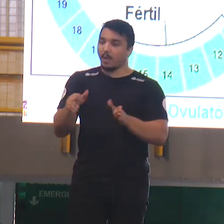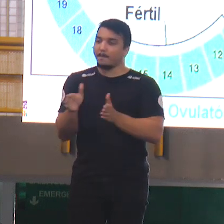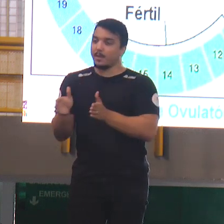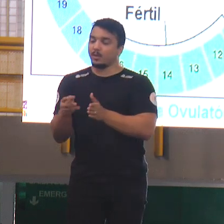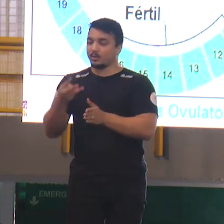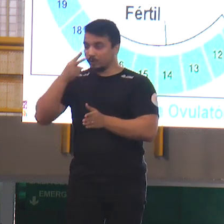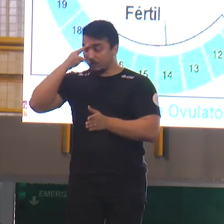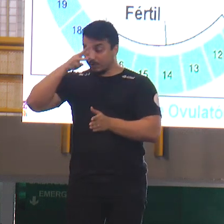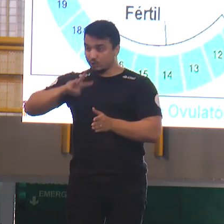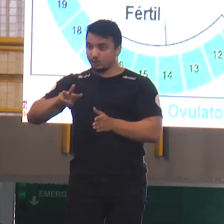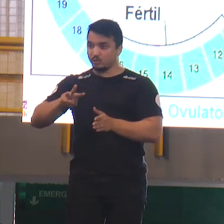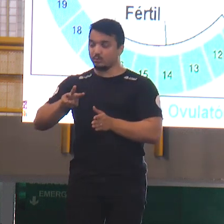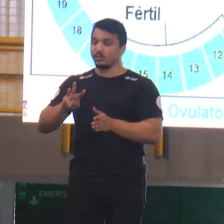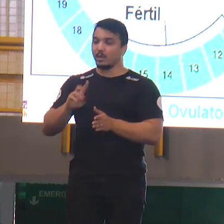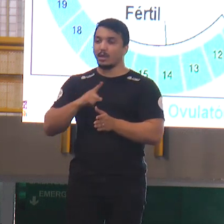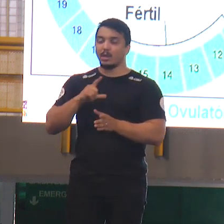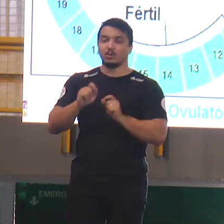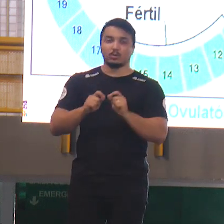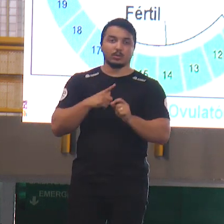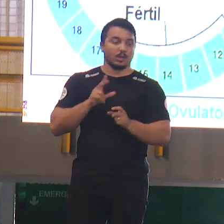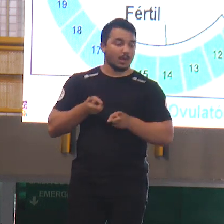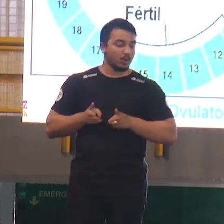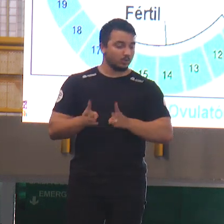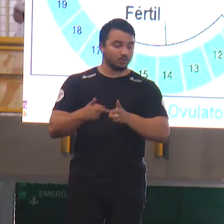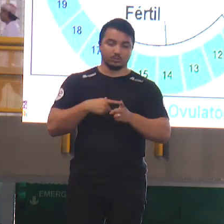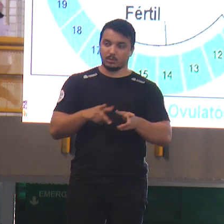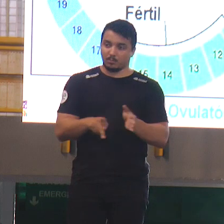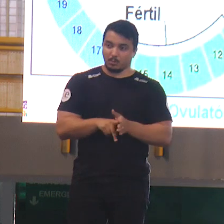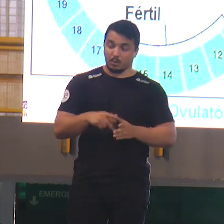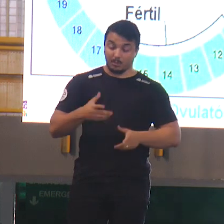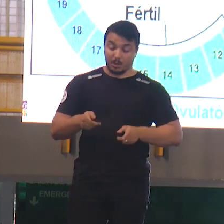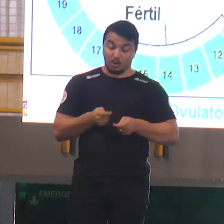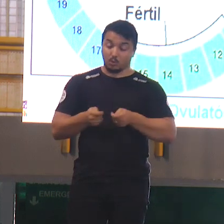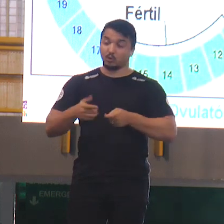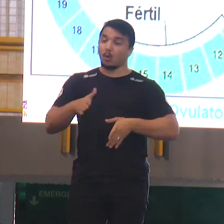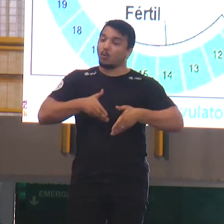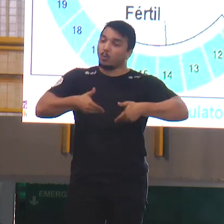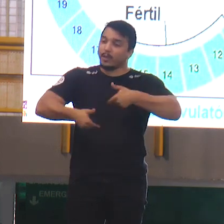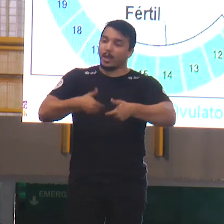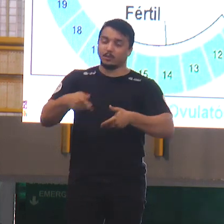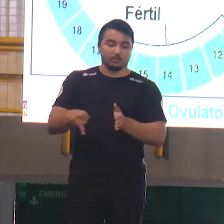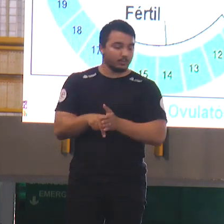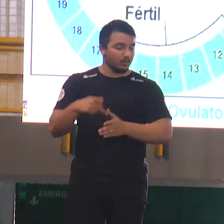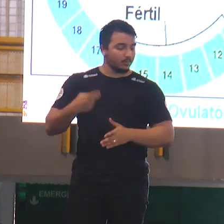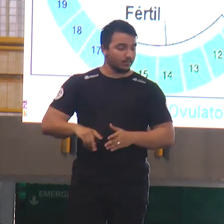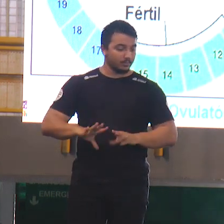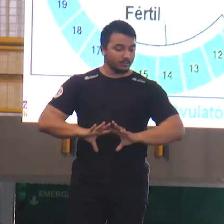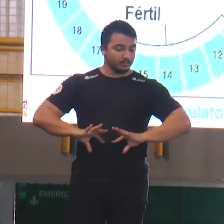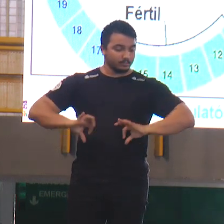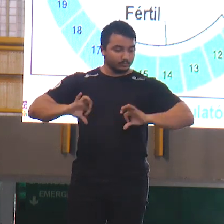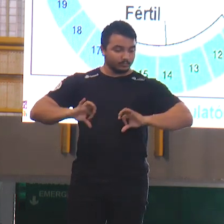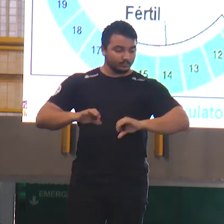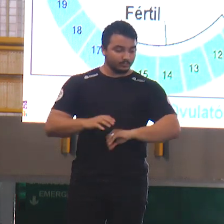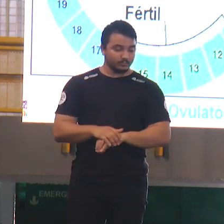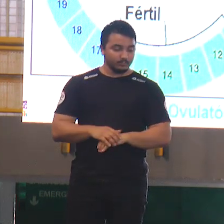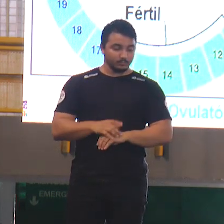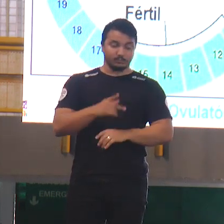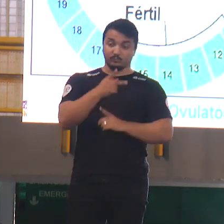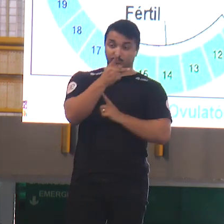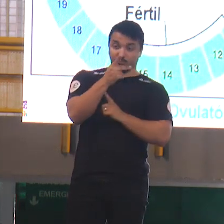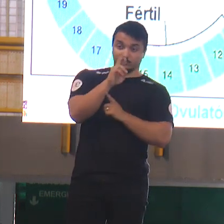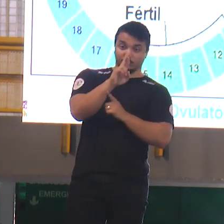fase de promover a manutenção de quem? Do endométrio. Então, o ciclo menstrual é a